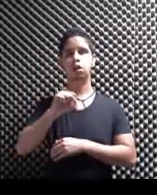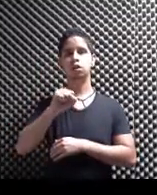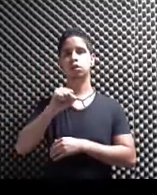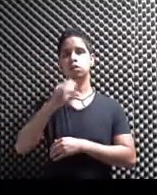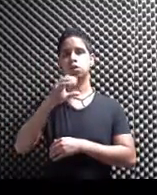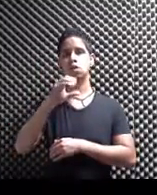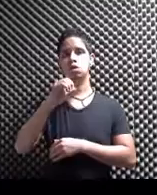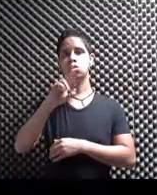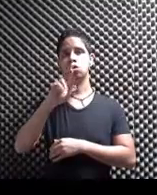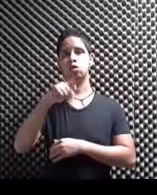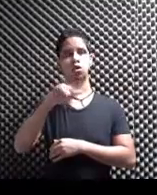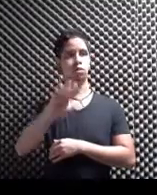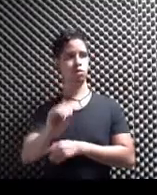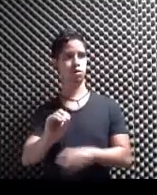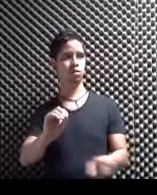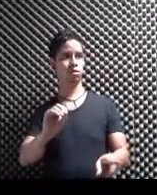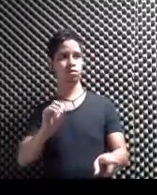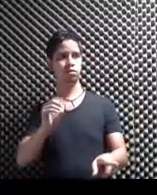que va a estar